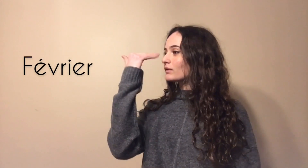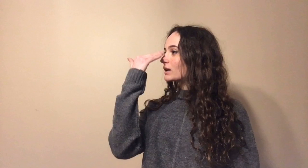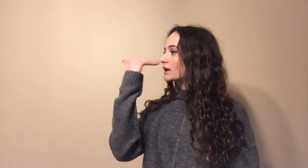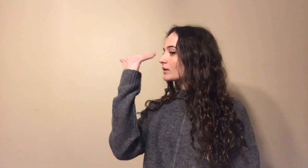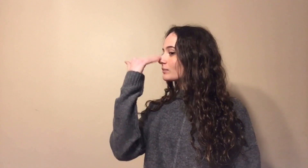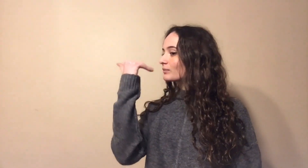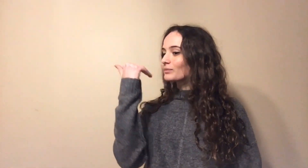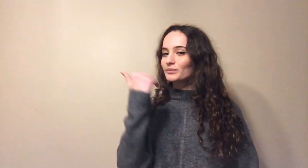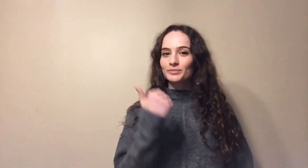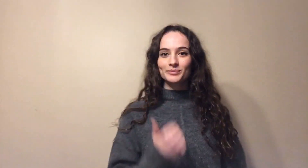février.